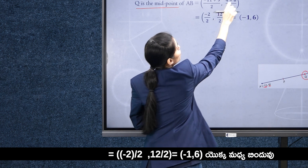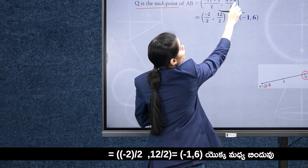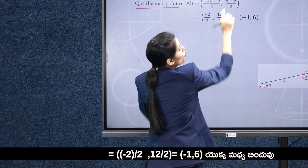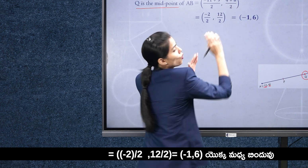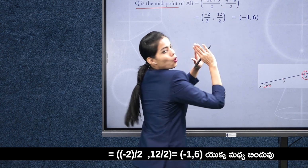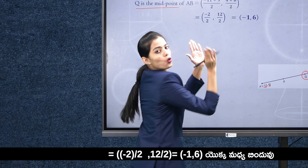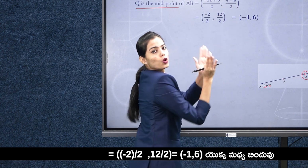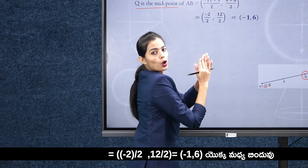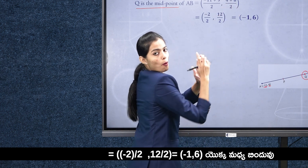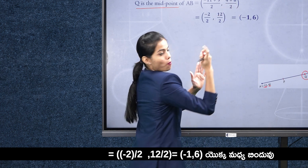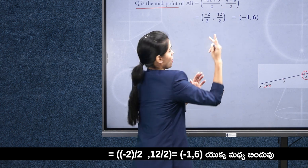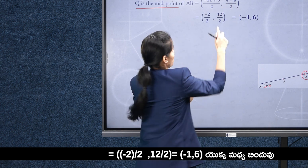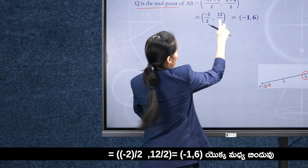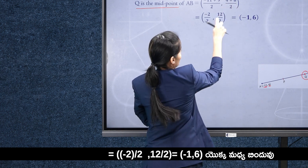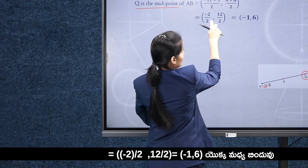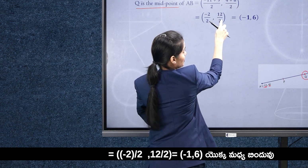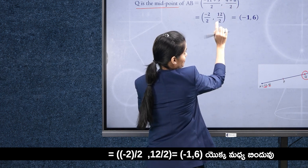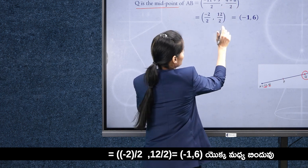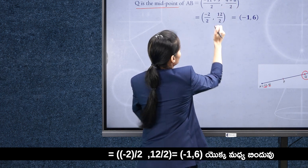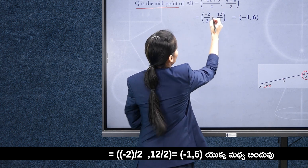is equal to -2/2,